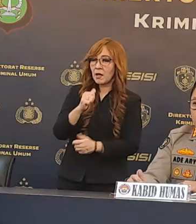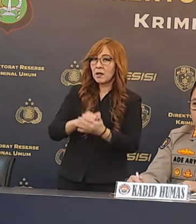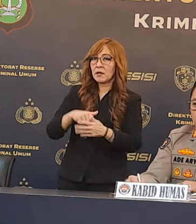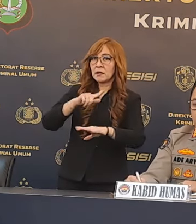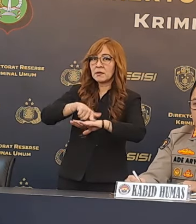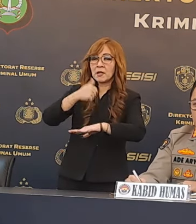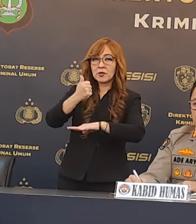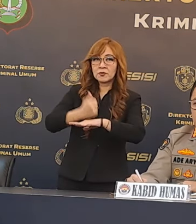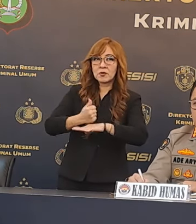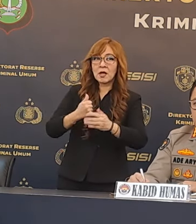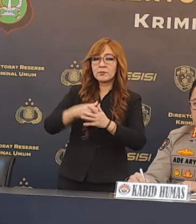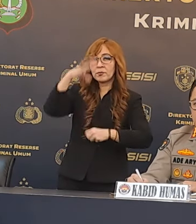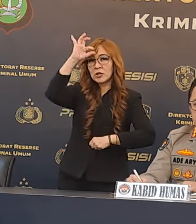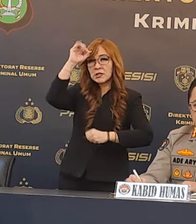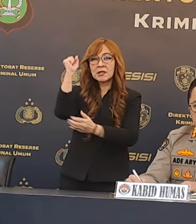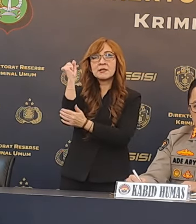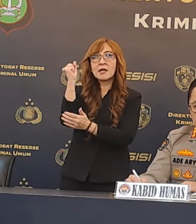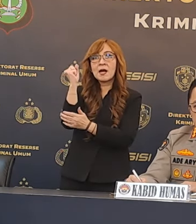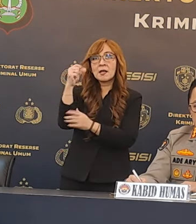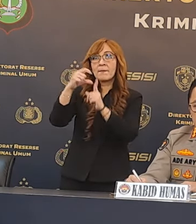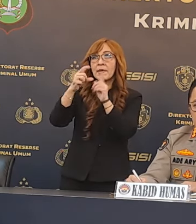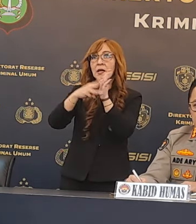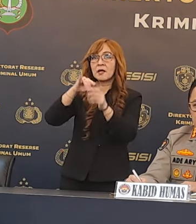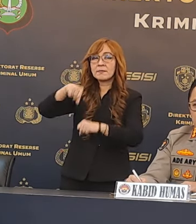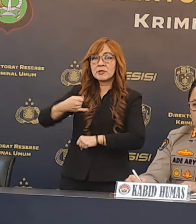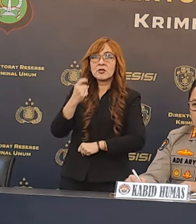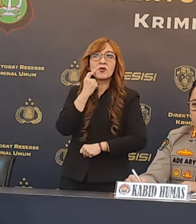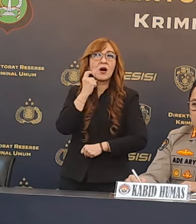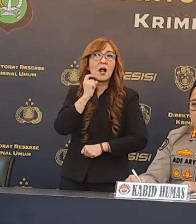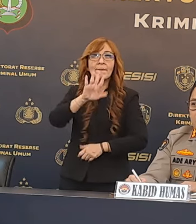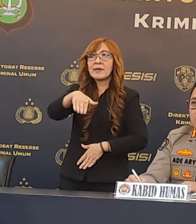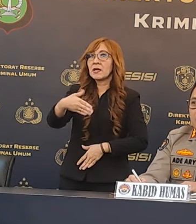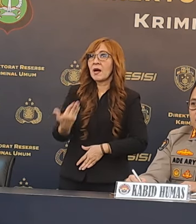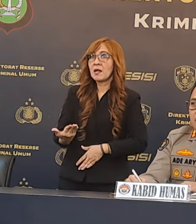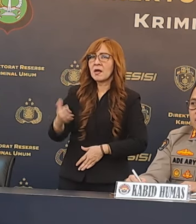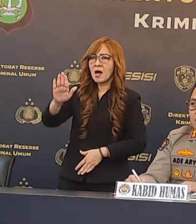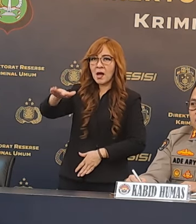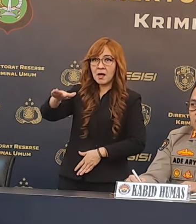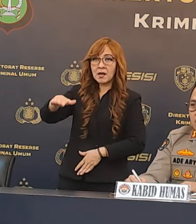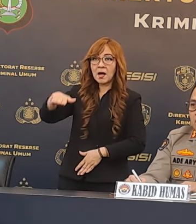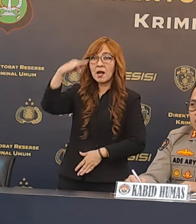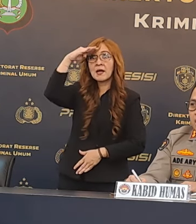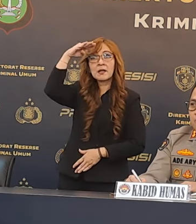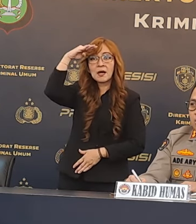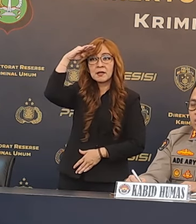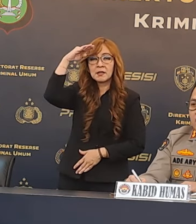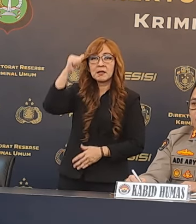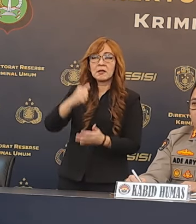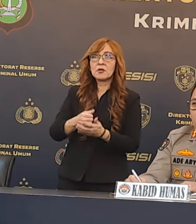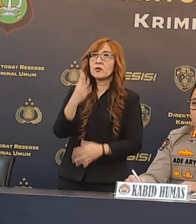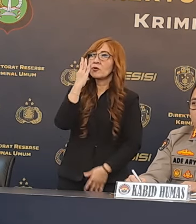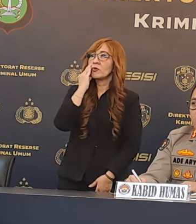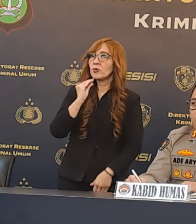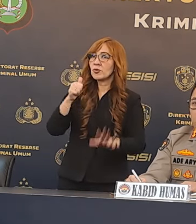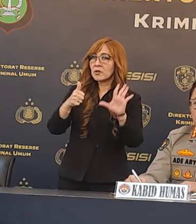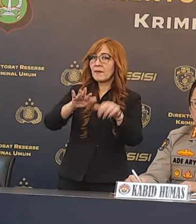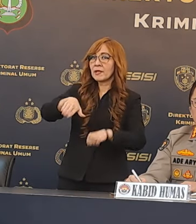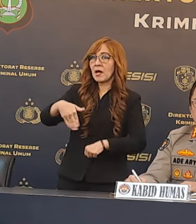Direktorat Reskrimum Polda Metro Jaya terkait meninggalnya seorang anak laki-laki yang berusia